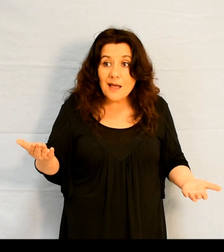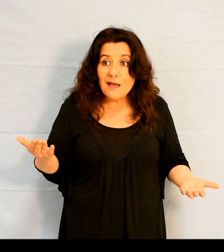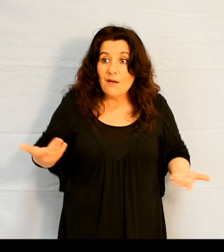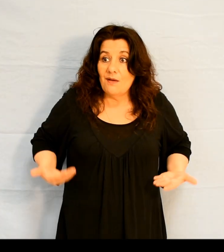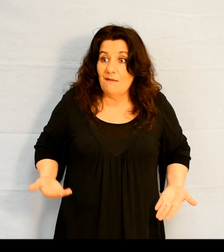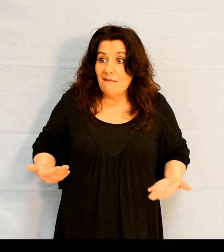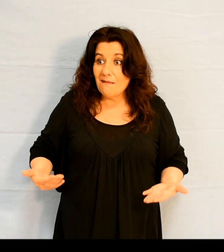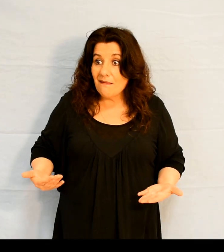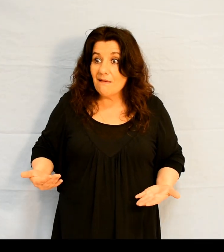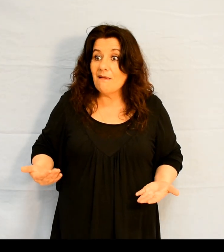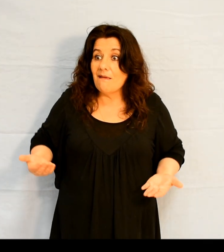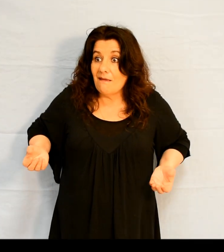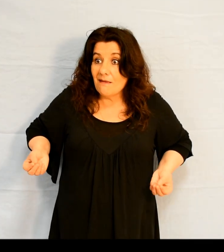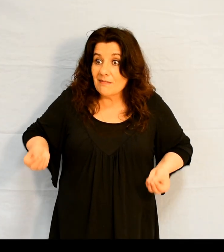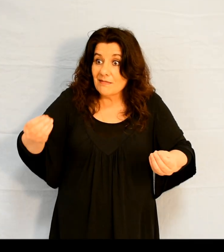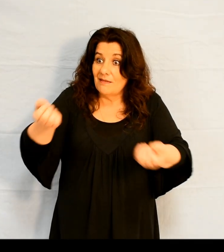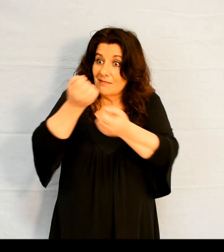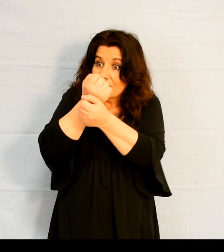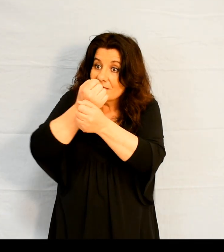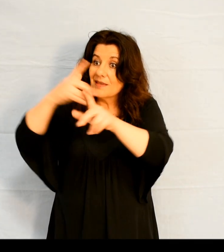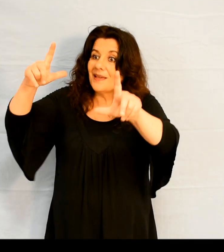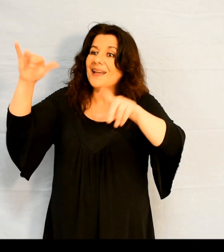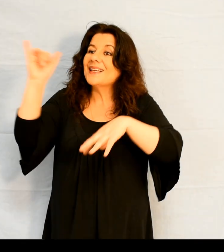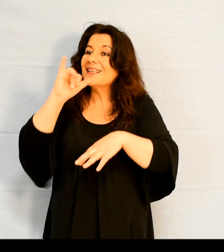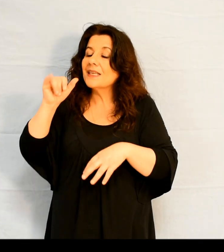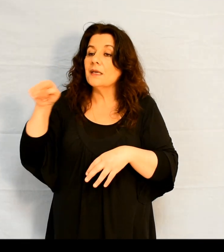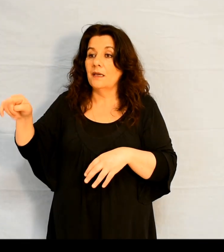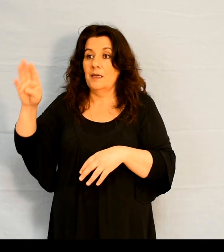relâche, Barabbas ou Jésus appelé le Christ ?»